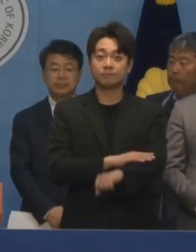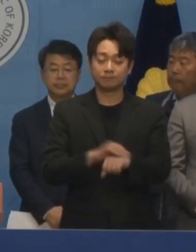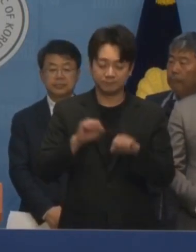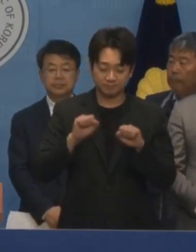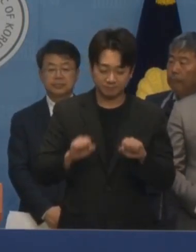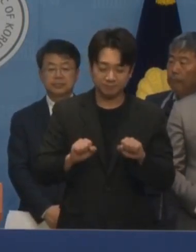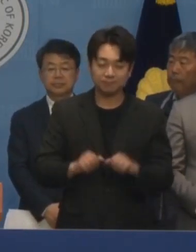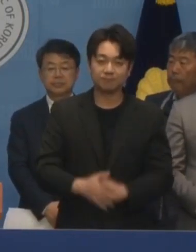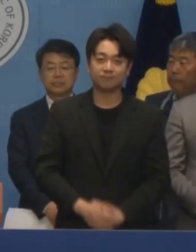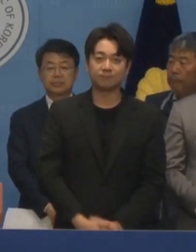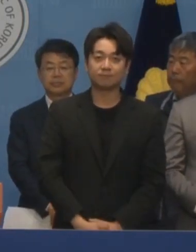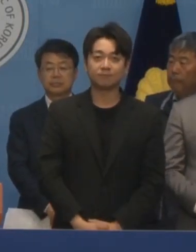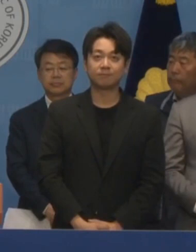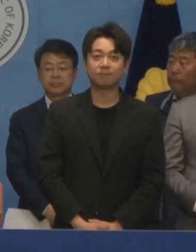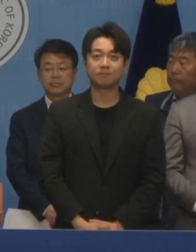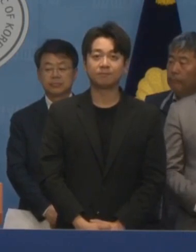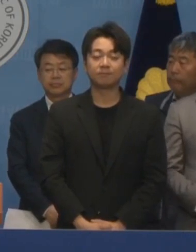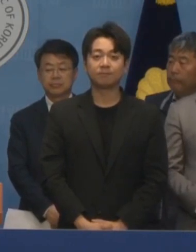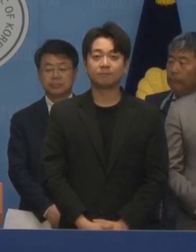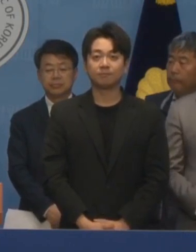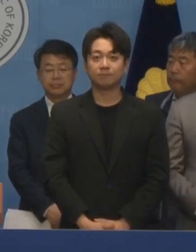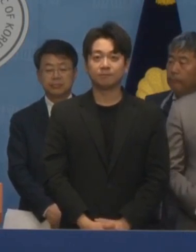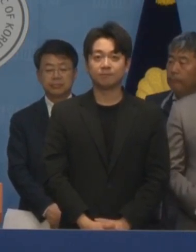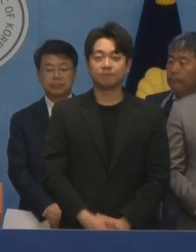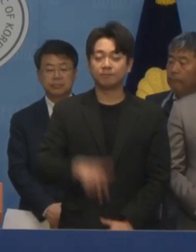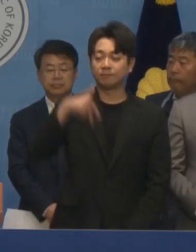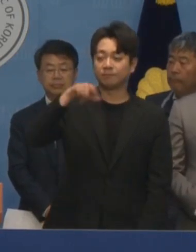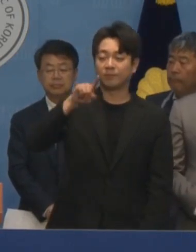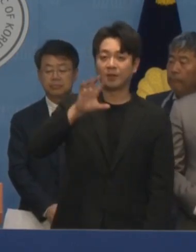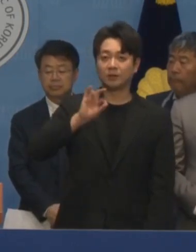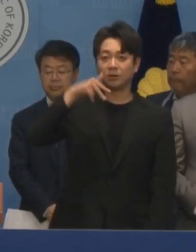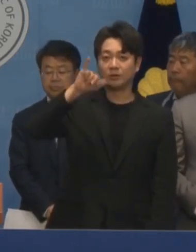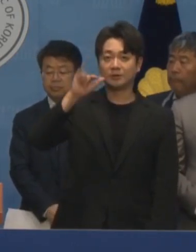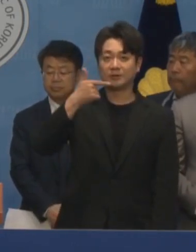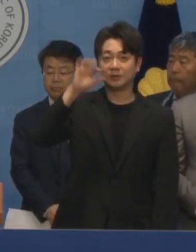안녕하십니까. 광주 동남갑 출신 정진욱 의원입니다.